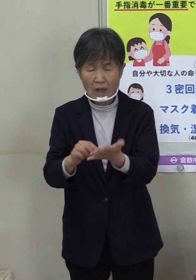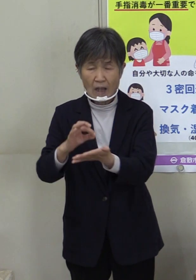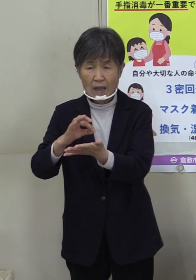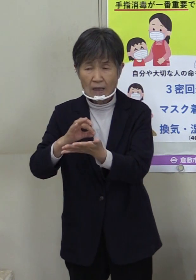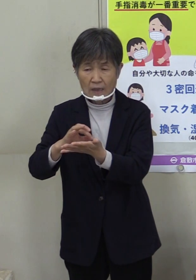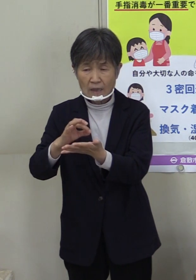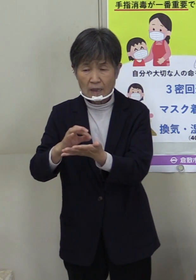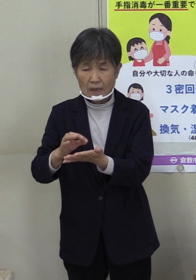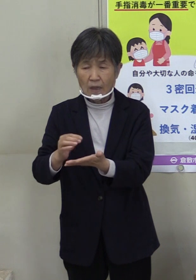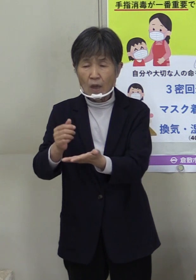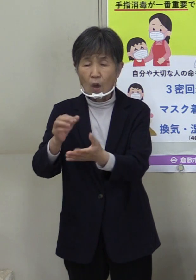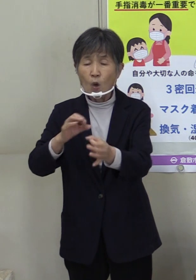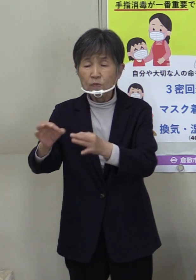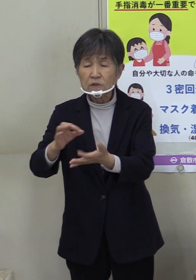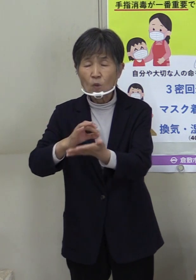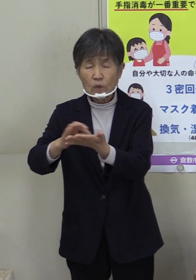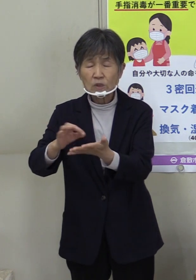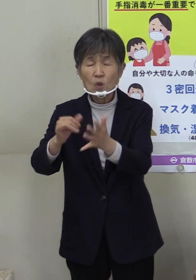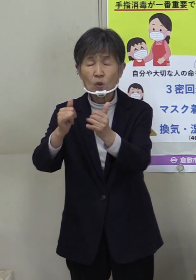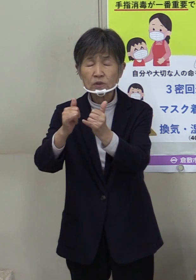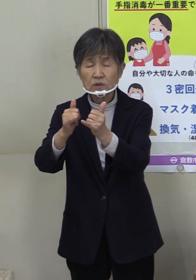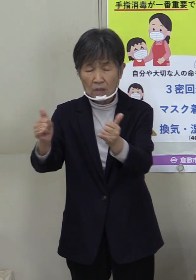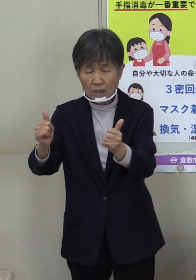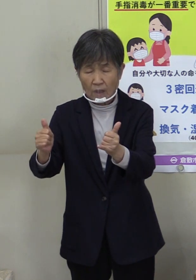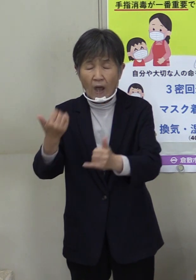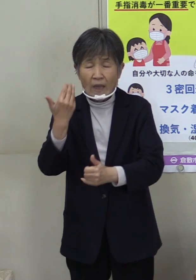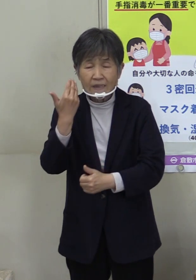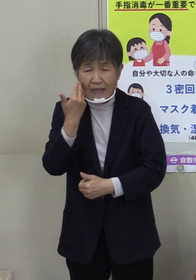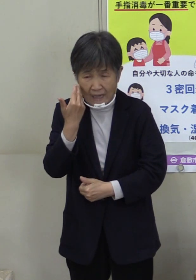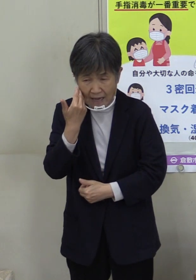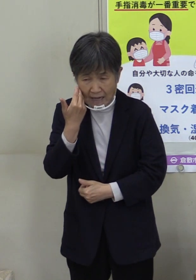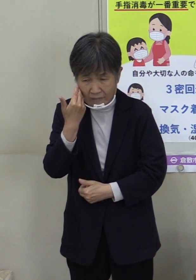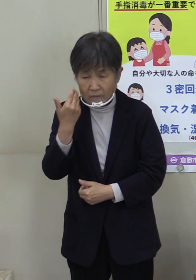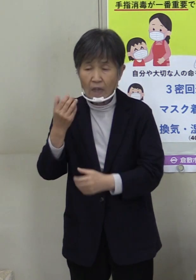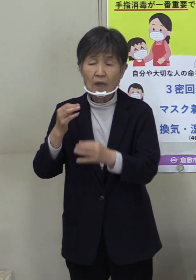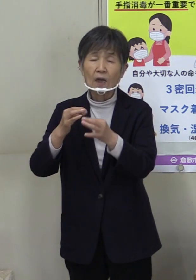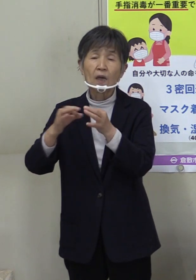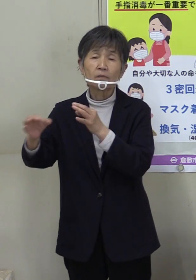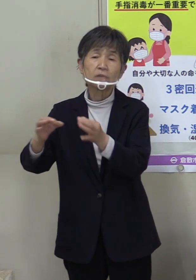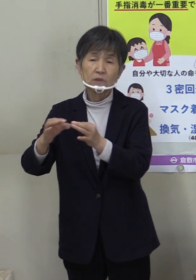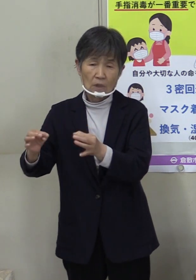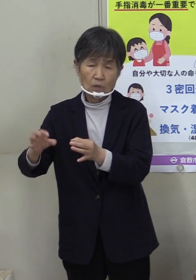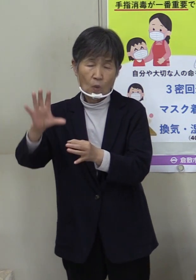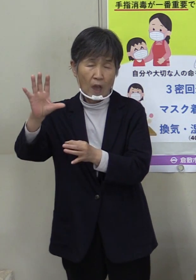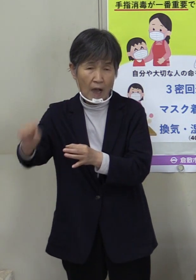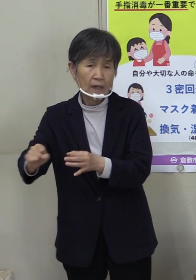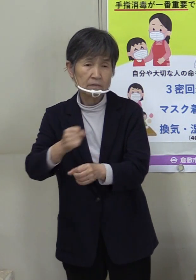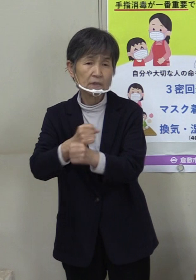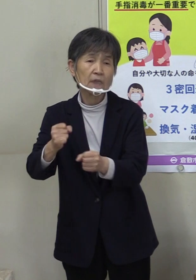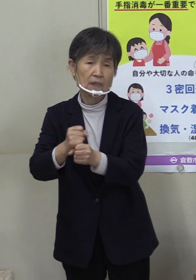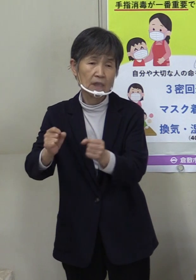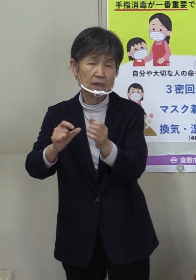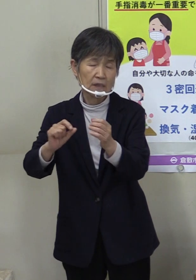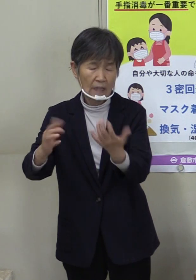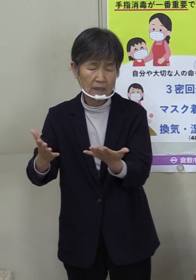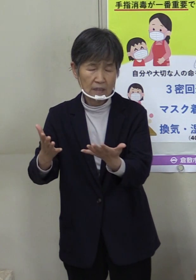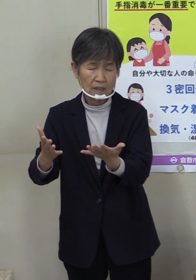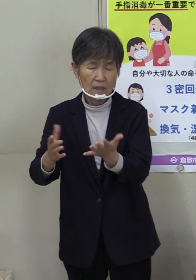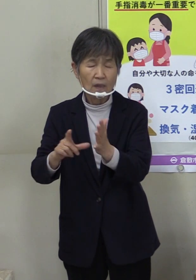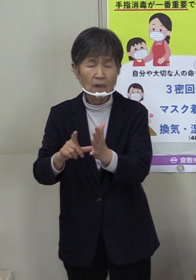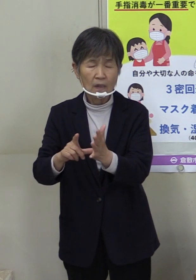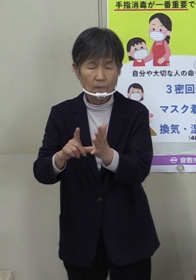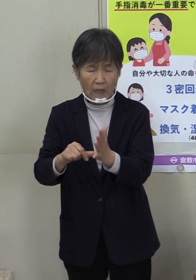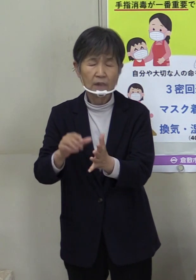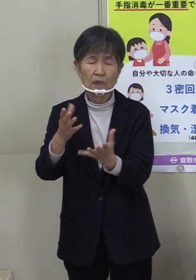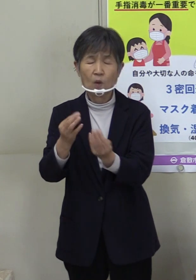者、お店を利用している方が誰かというのは店の方も把握できていないと、そうなっておりますので